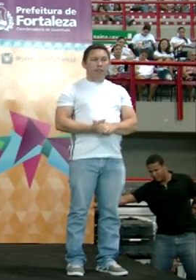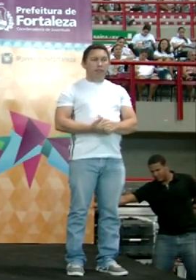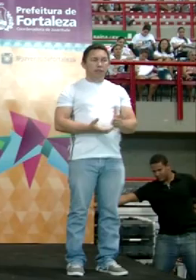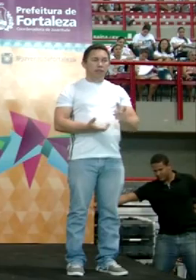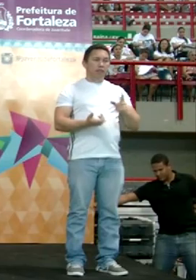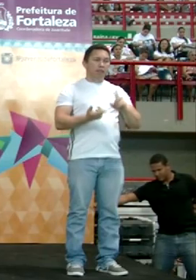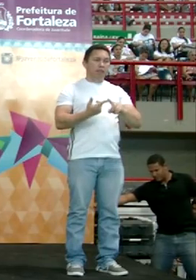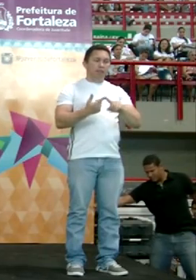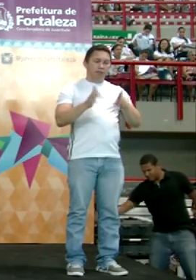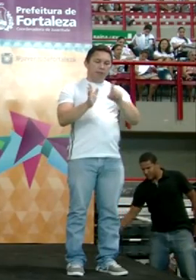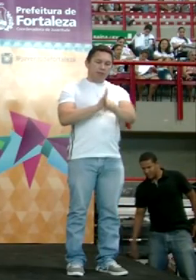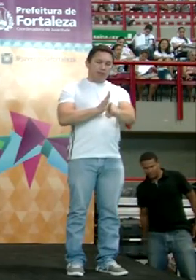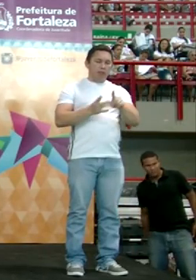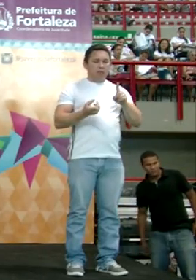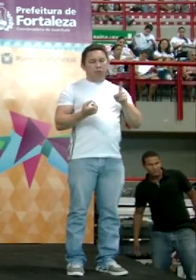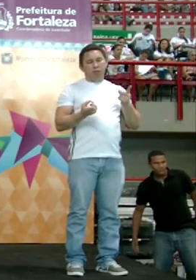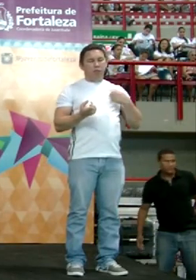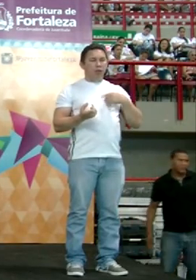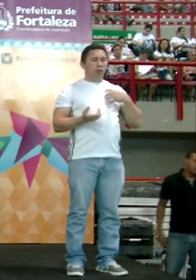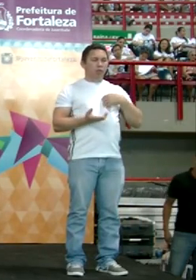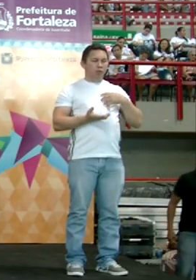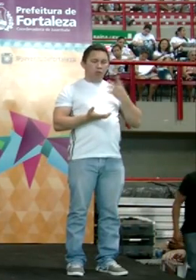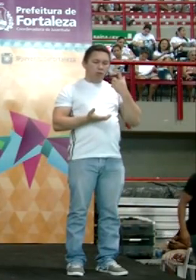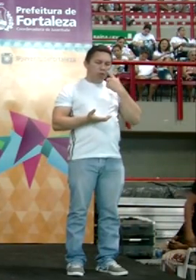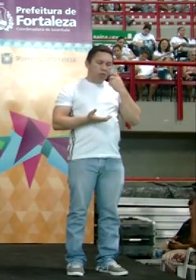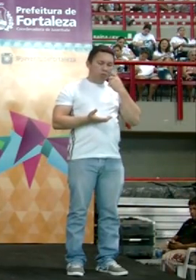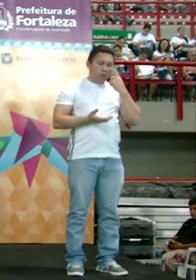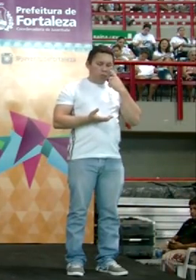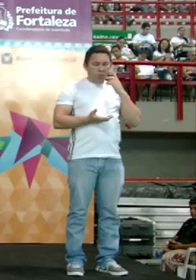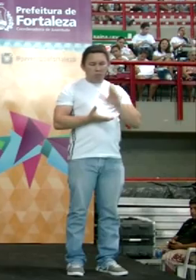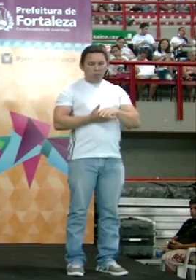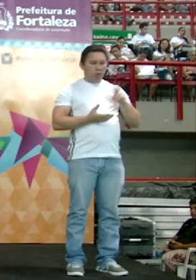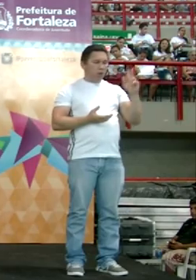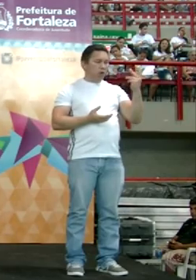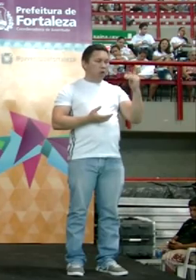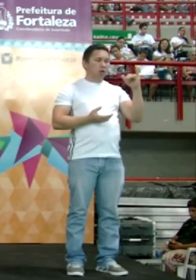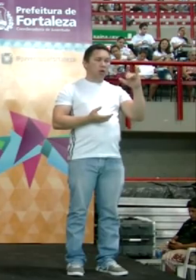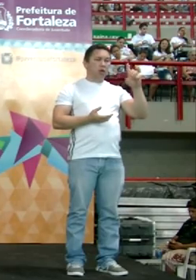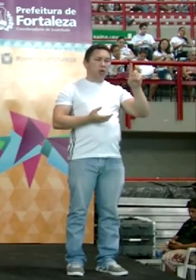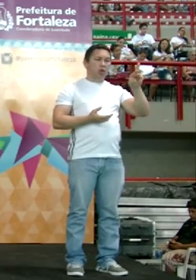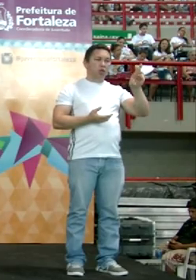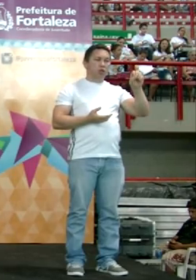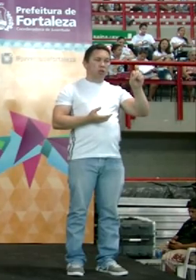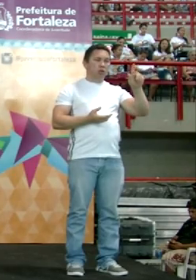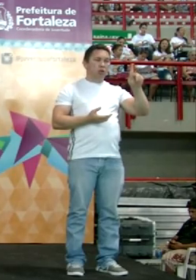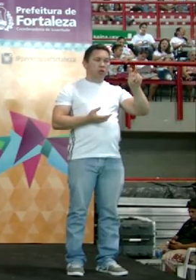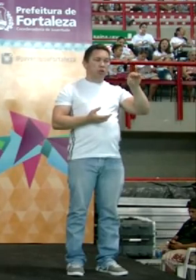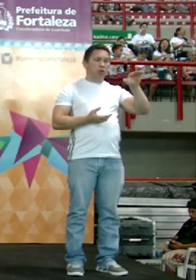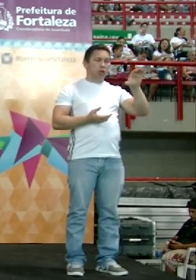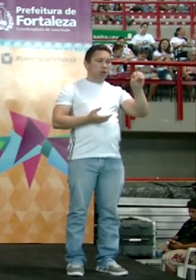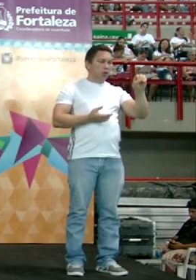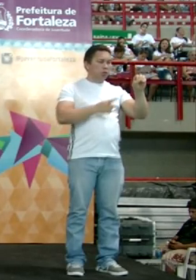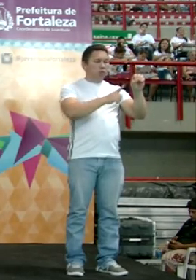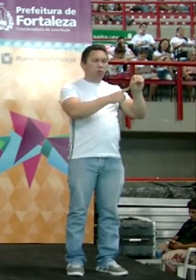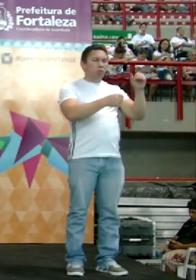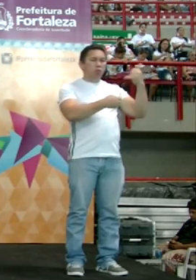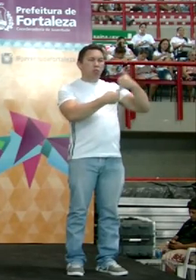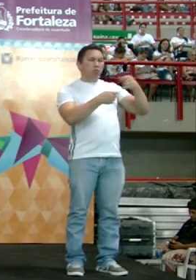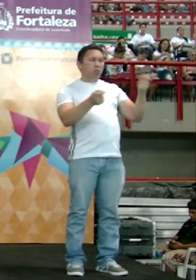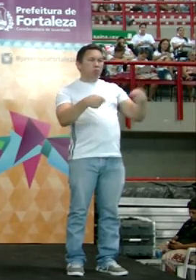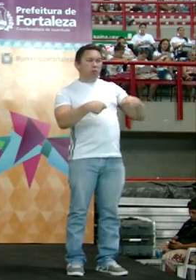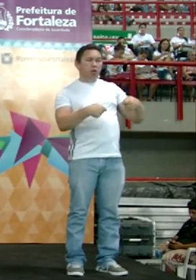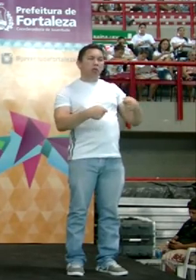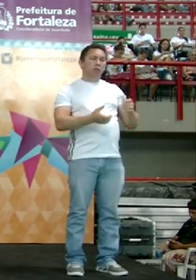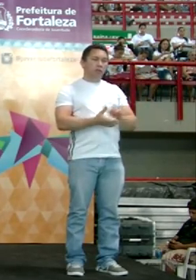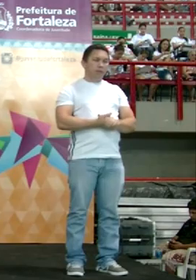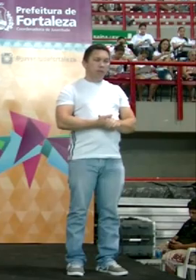O pessoal está falando aqui sobre o hidrogênio, tá? Professor, o Brasil não poderia utilizar o hidrogênio como combustível? Gente,